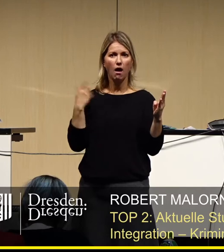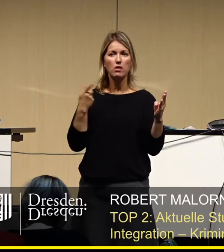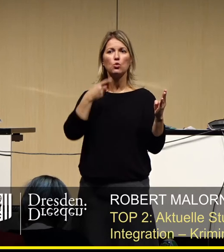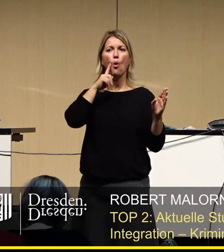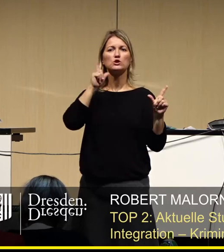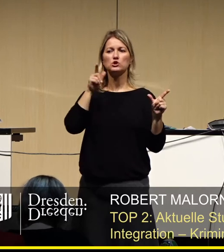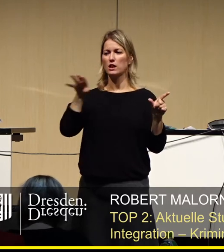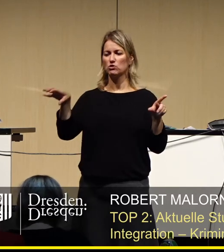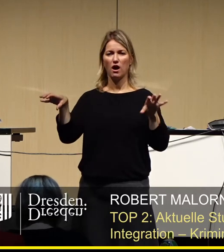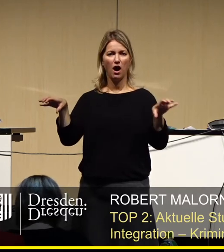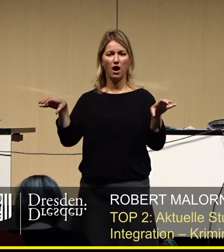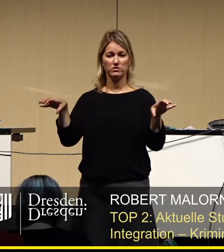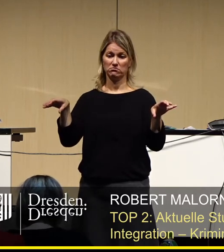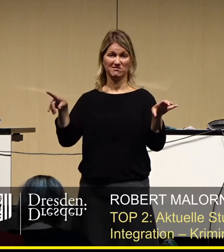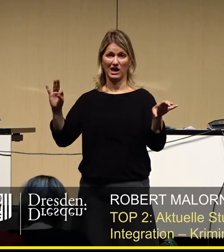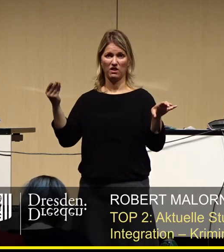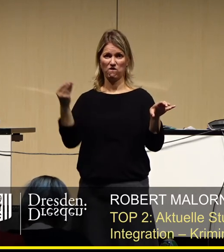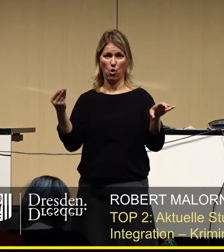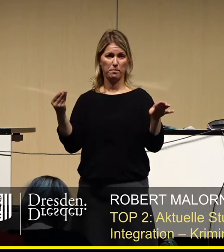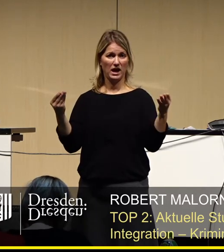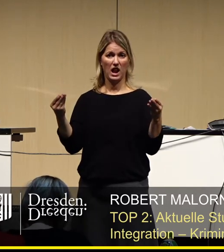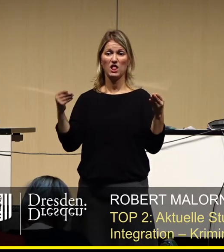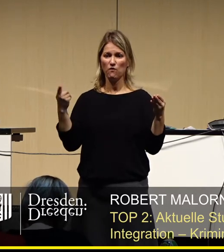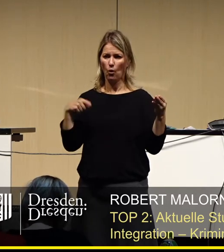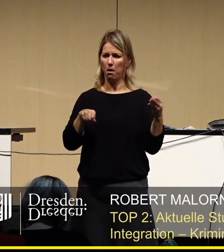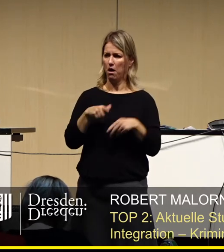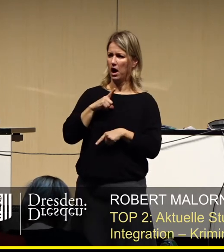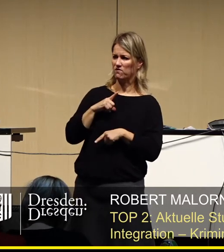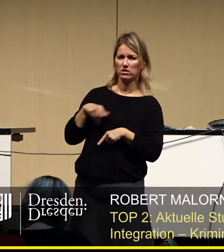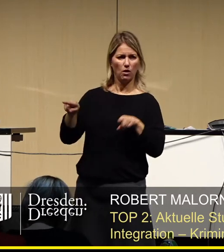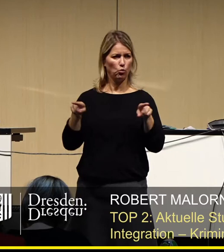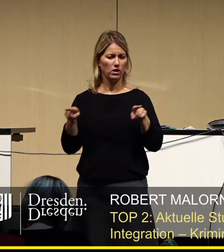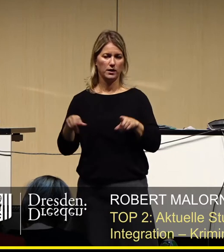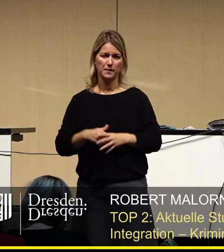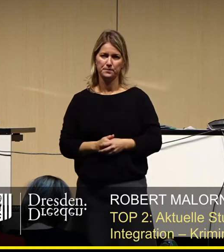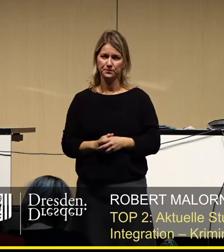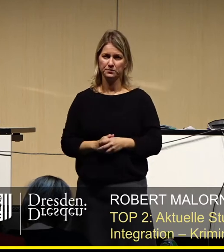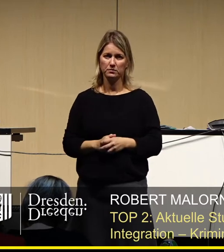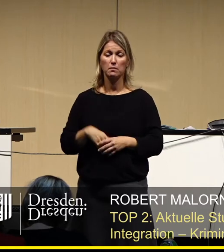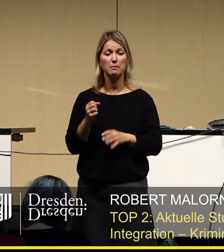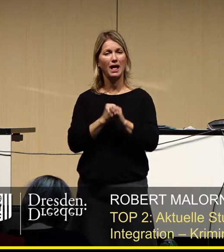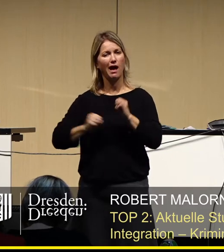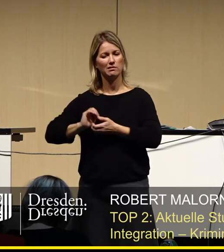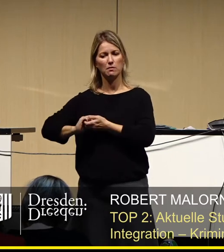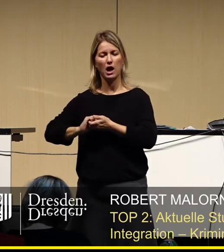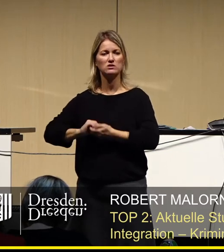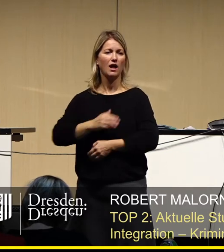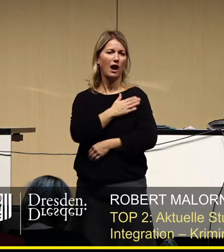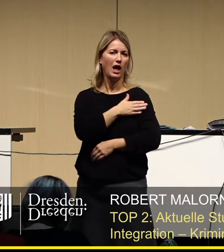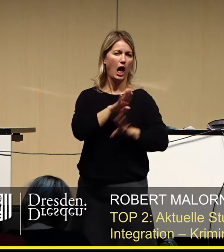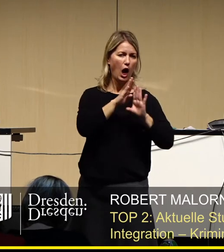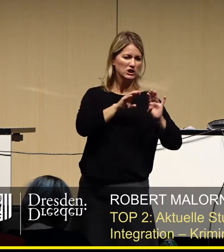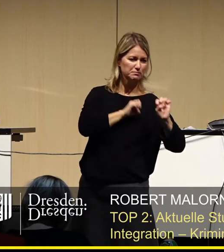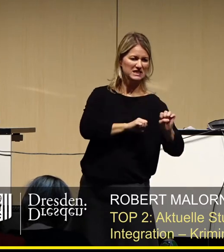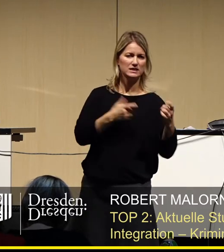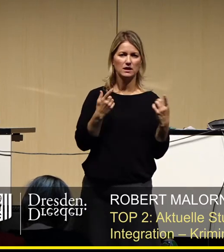Gesellschaft selbst kein Vorbild für eingewanderte Mitbürger. Rechte Kameradschaften, linke Hausbesitzer,